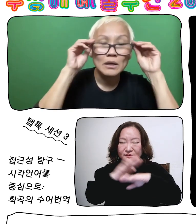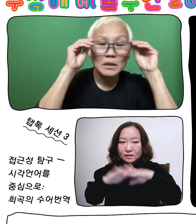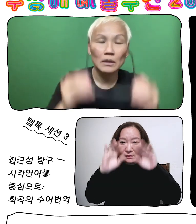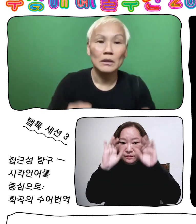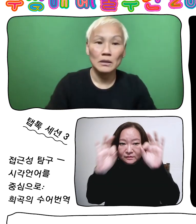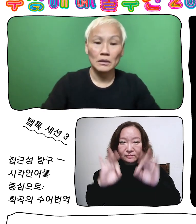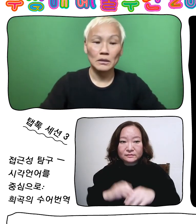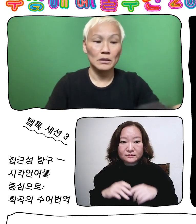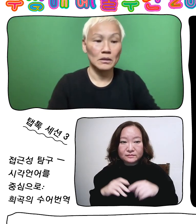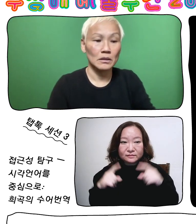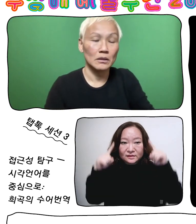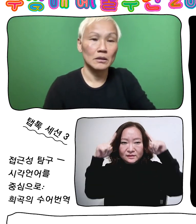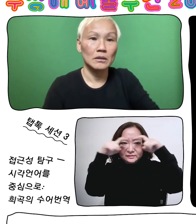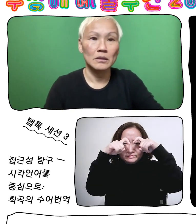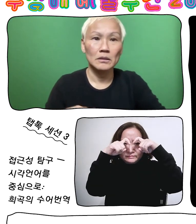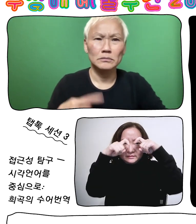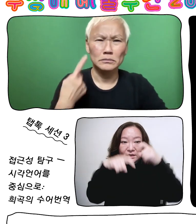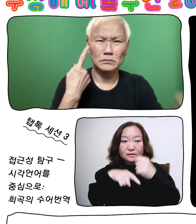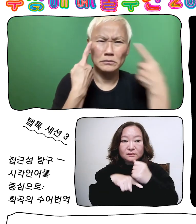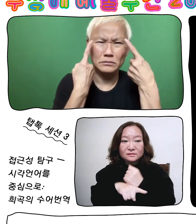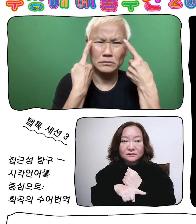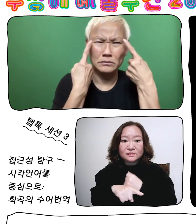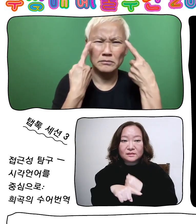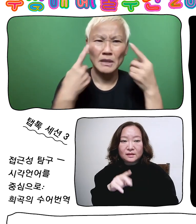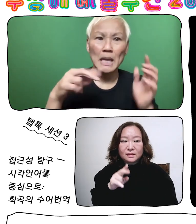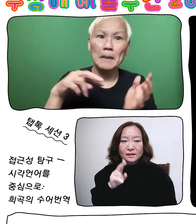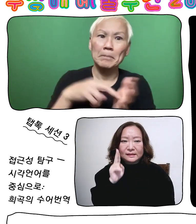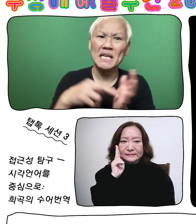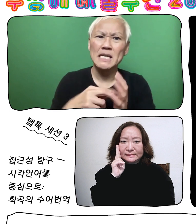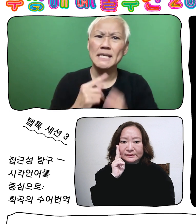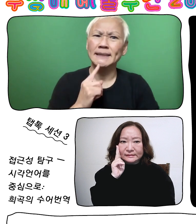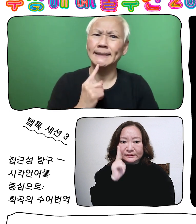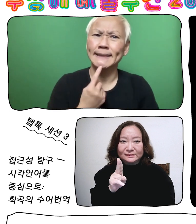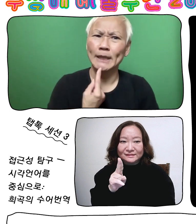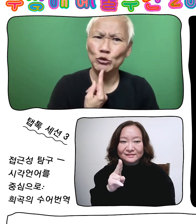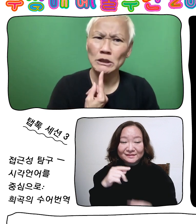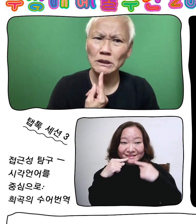눈썹과 입모양 등에 따라서도 의미가 분화될 수 있어요.